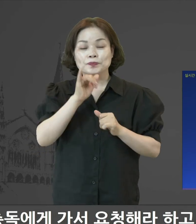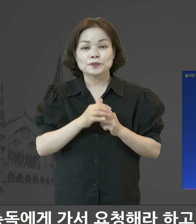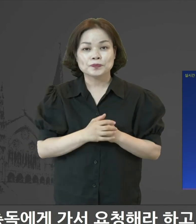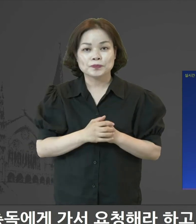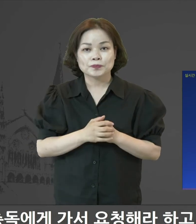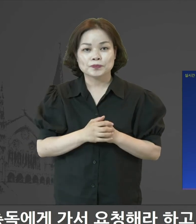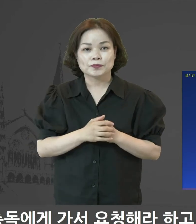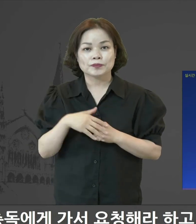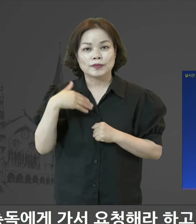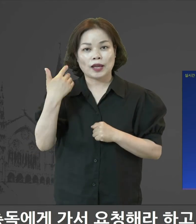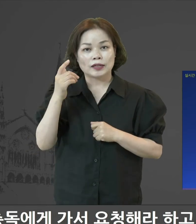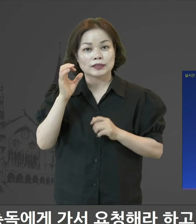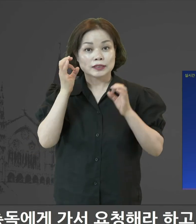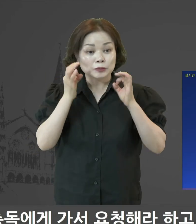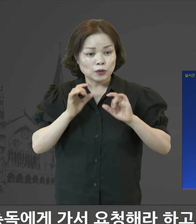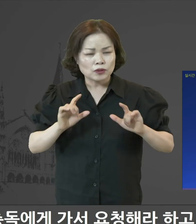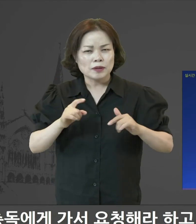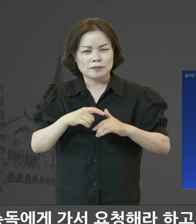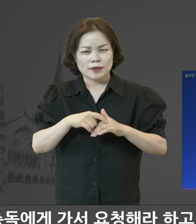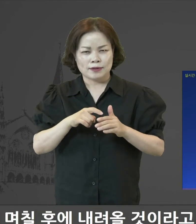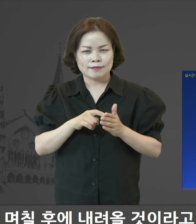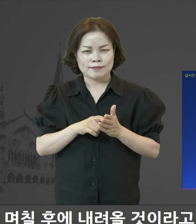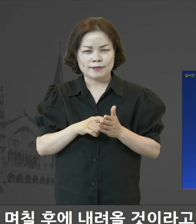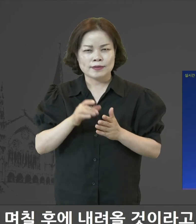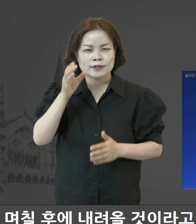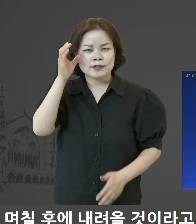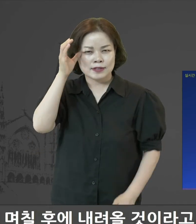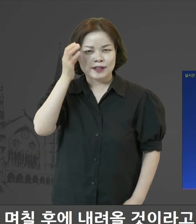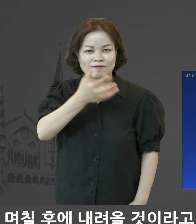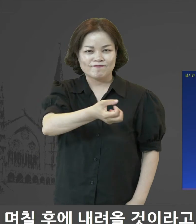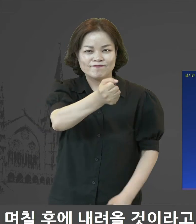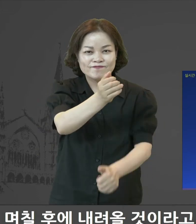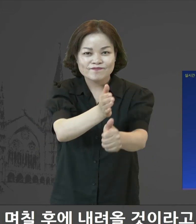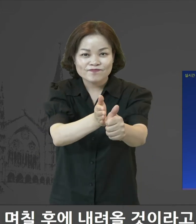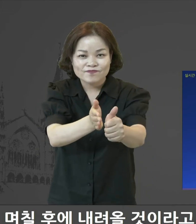다음 금요일도 우리가 마음 좀 이렇게 기대감을 가져주시고요.